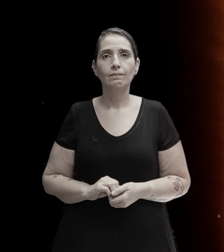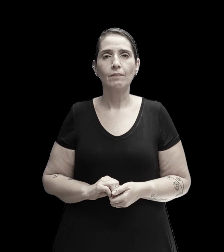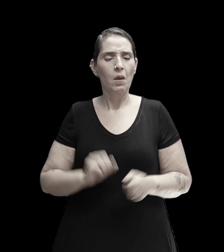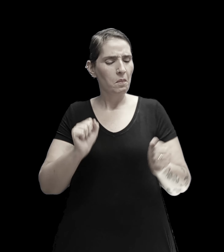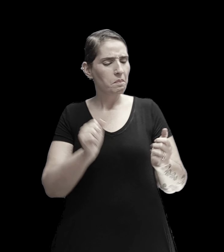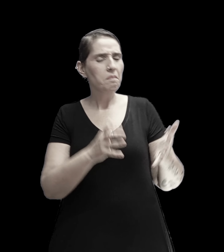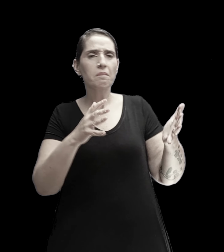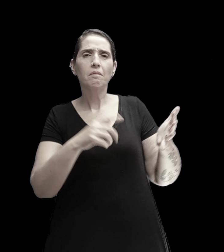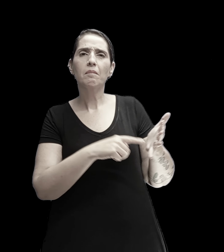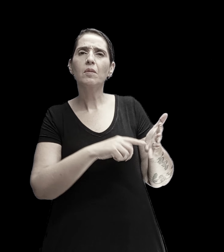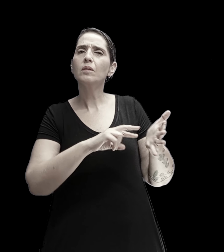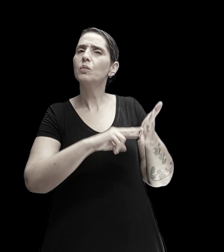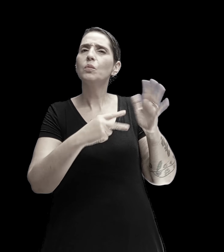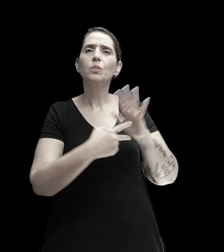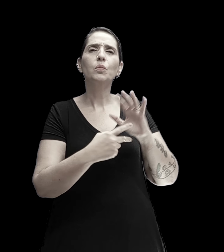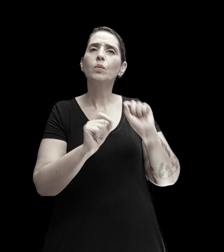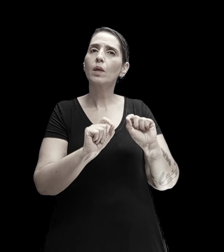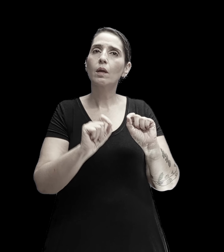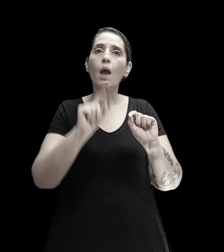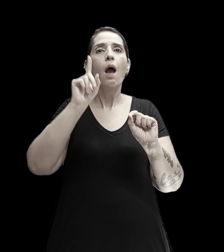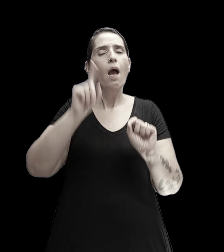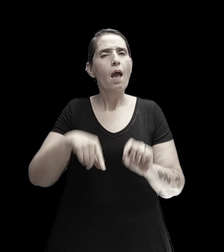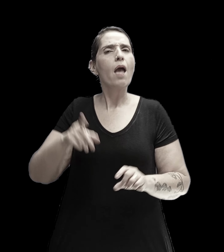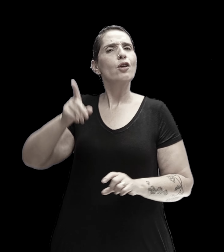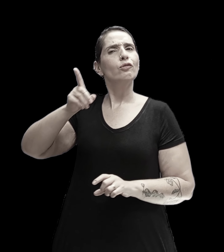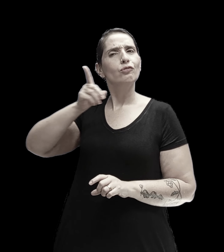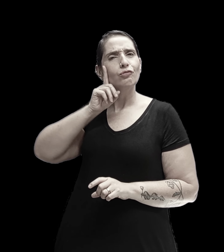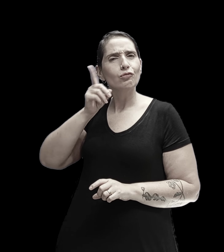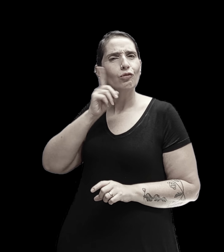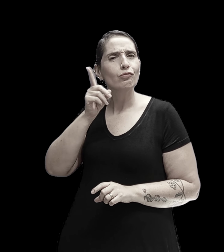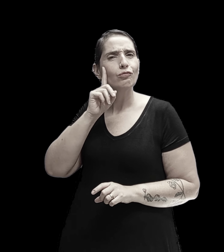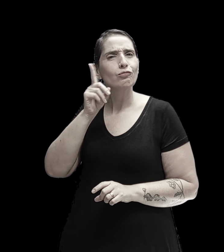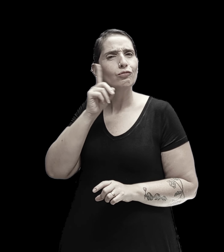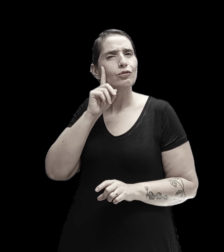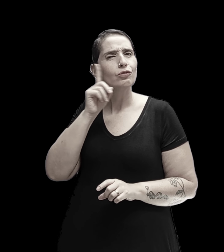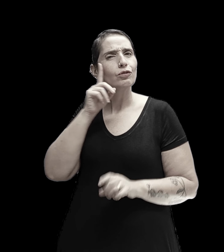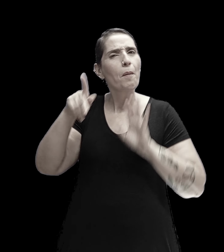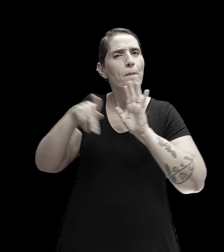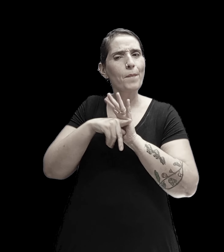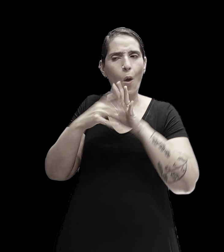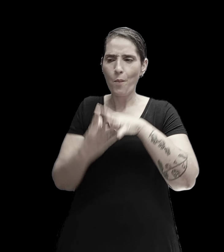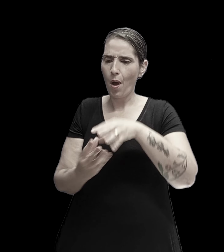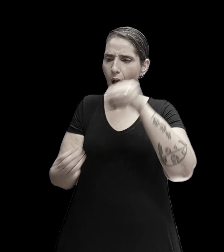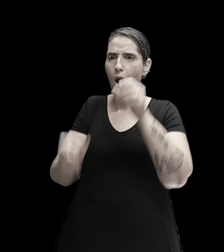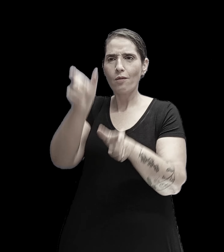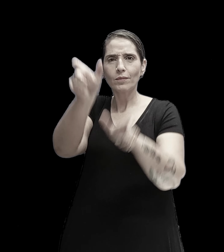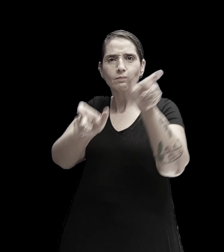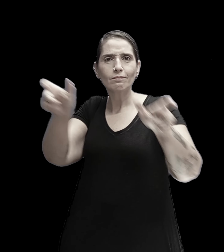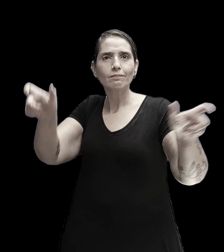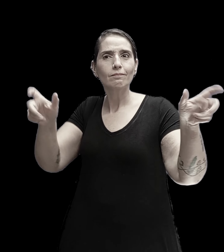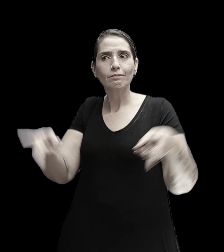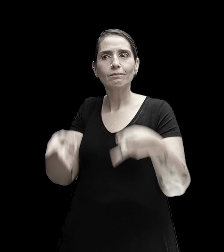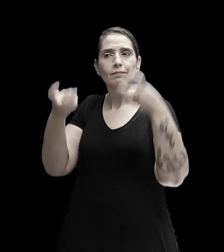O que é o milagre, senão o cotidiano tocado pela alma desperta?